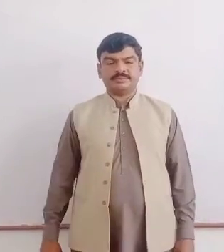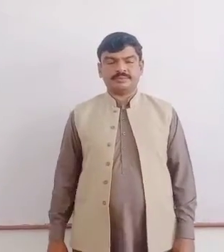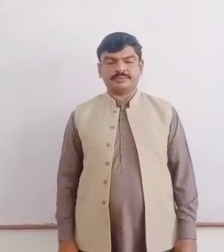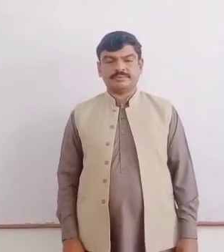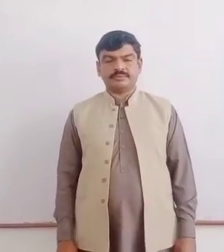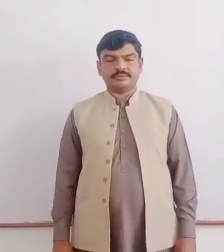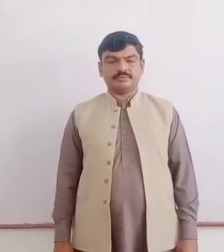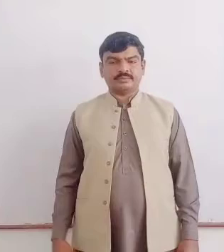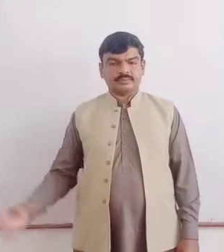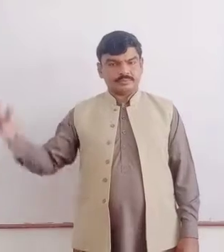मालूमात,